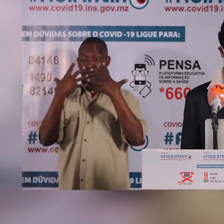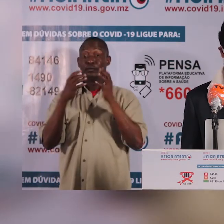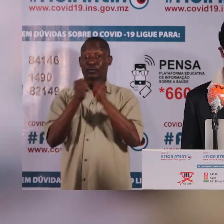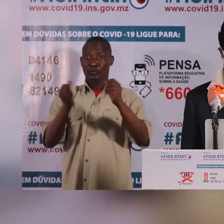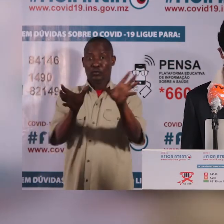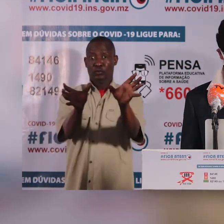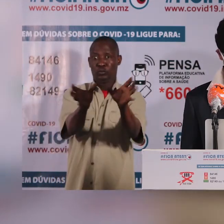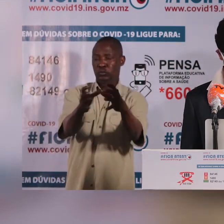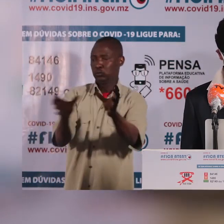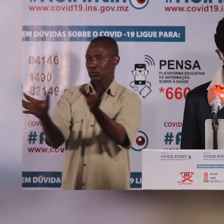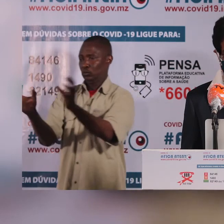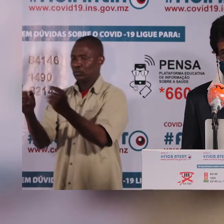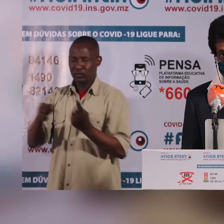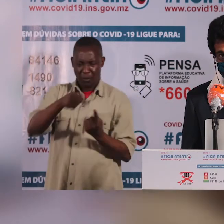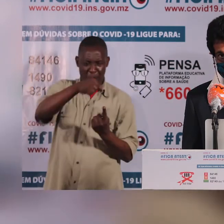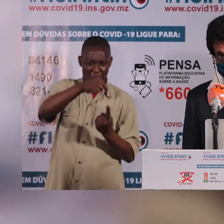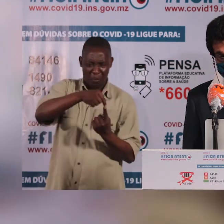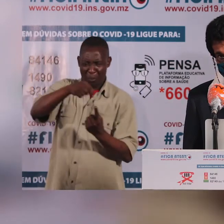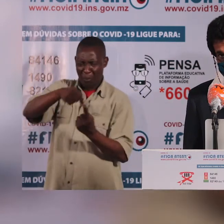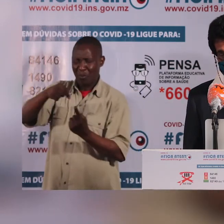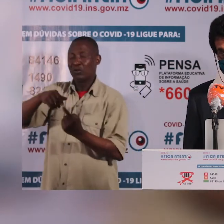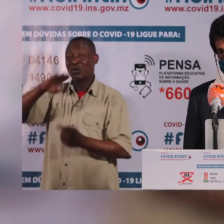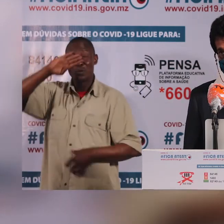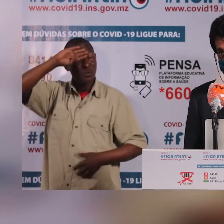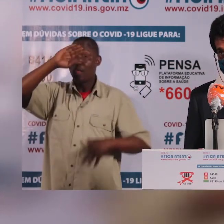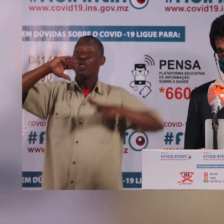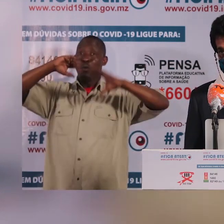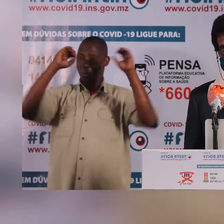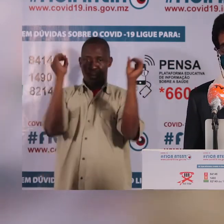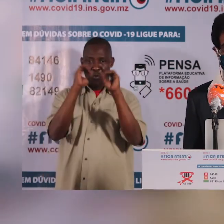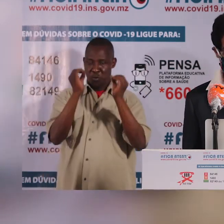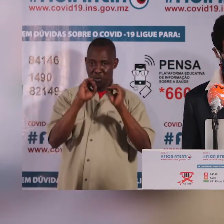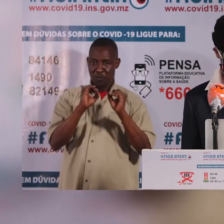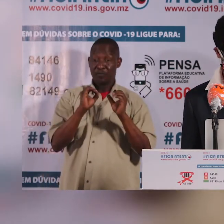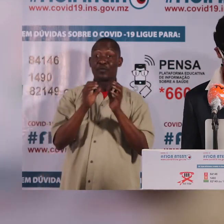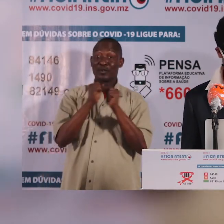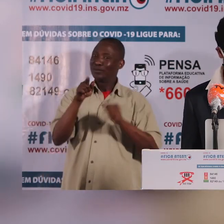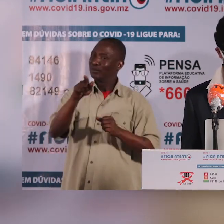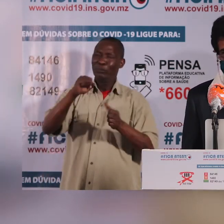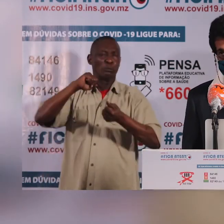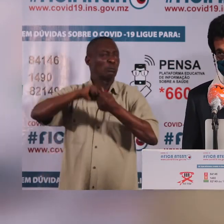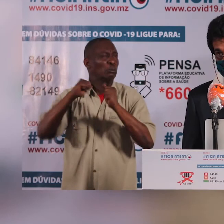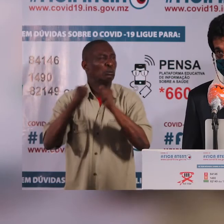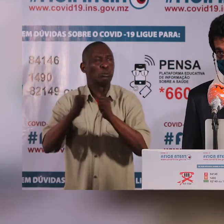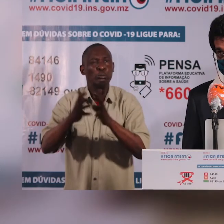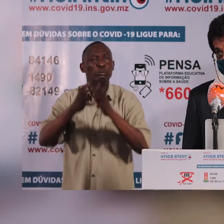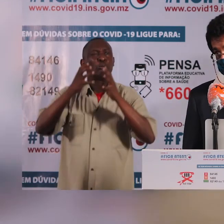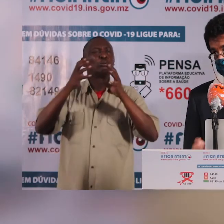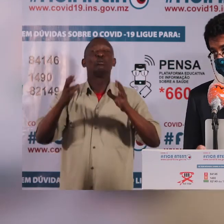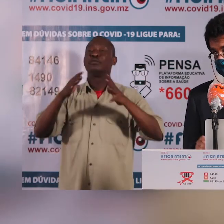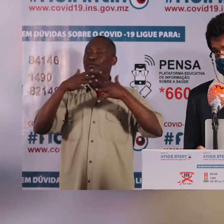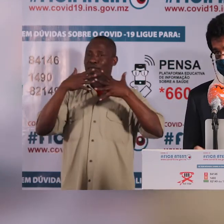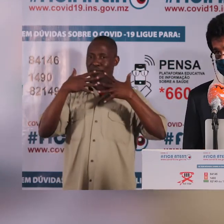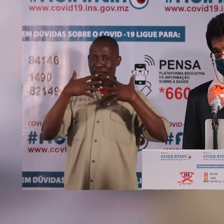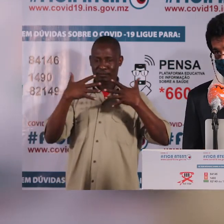de sentinela foram todos negativos e, portanto, neste momento, o maior perigo para o acampamento da Afungi é a importação de